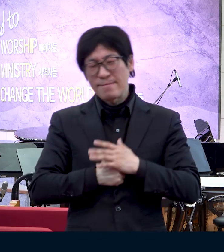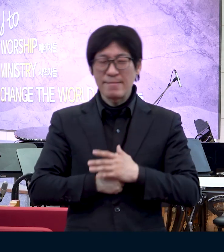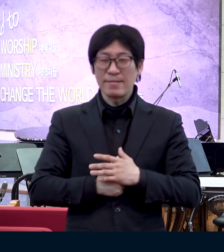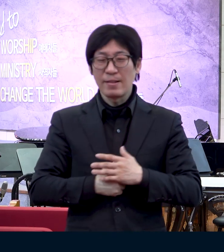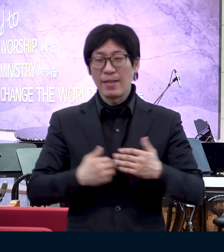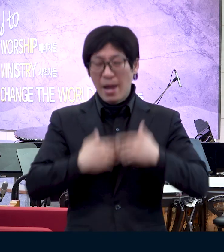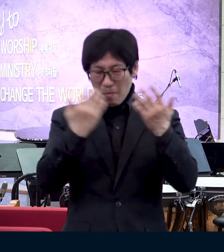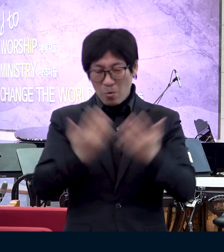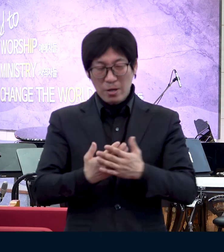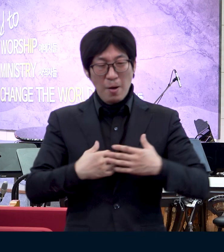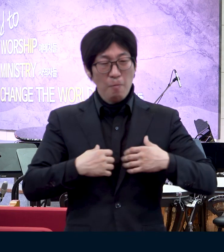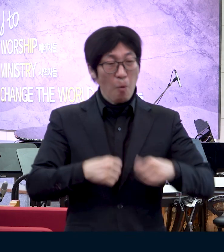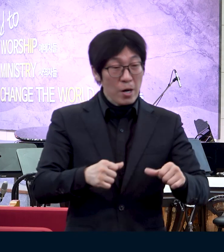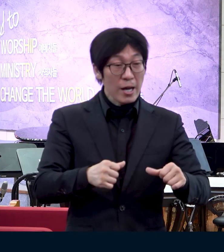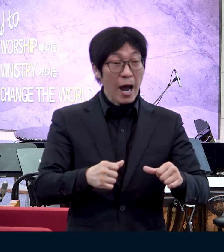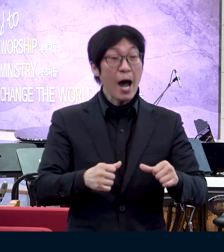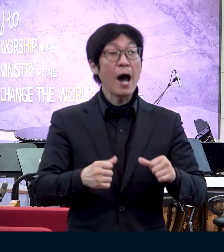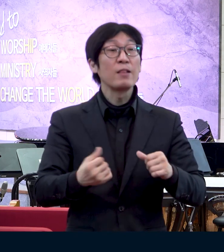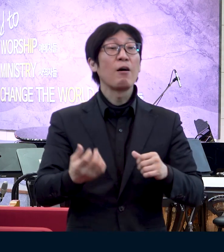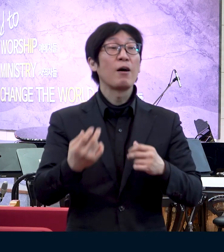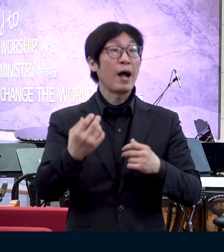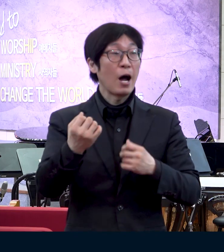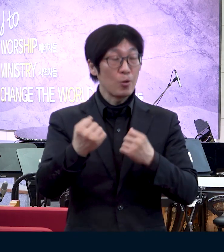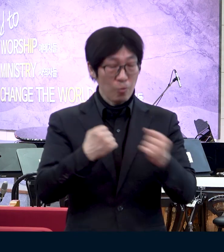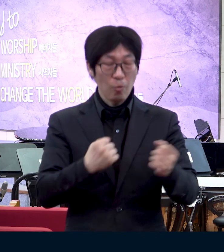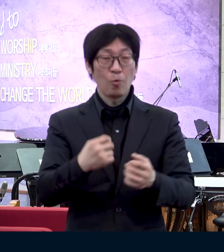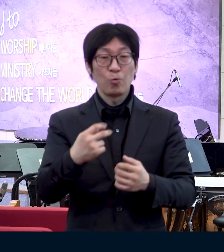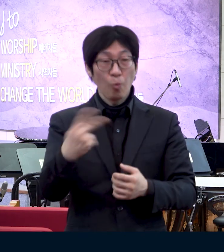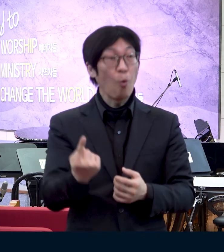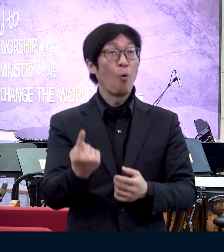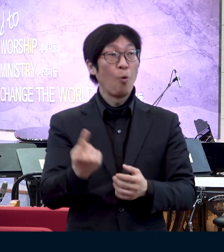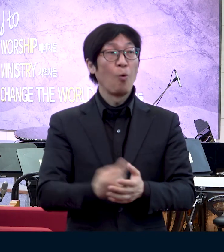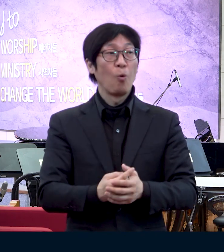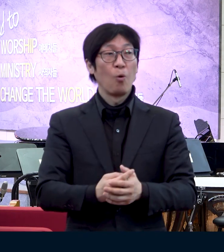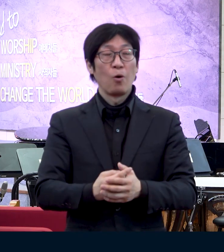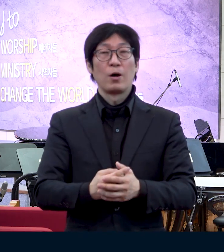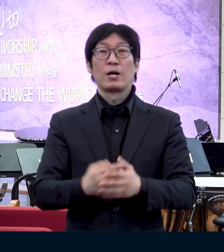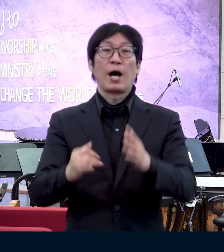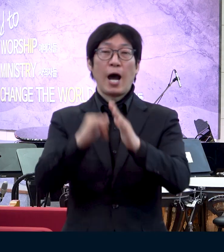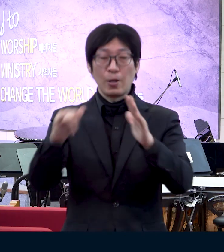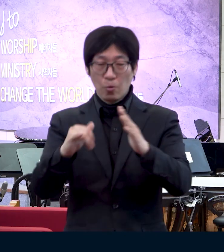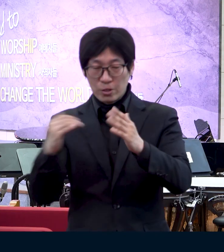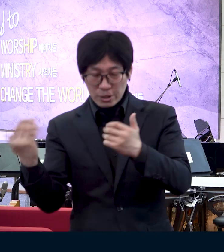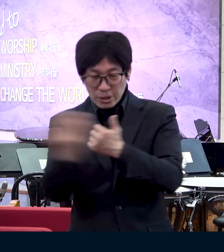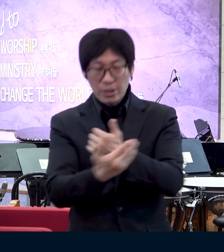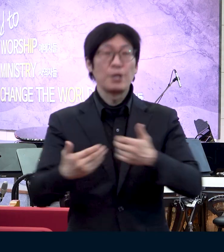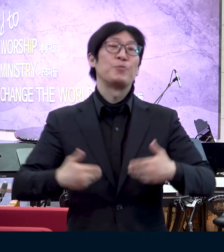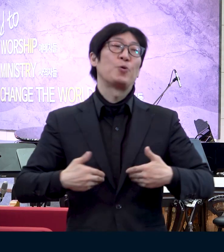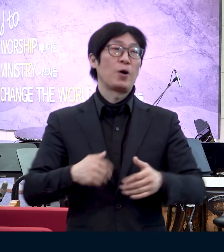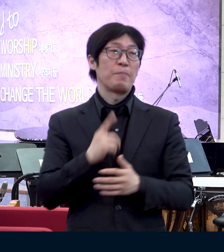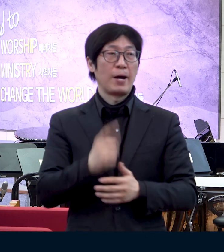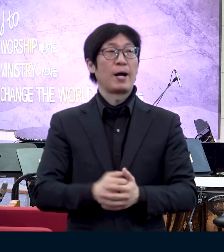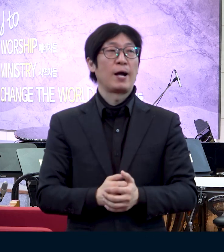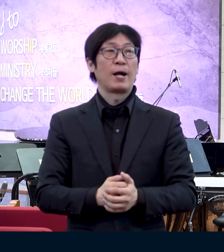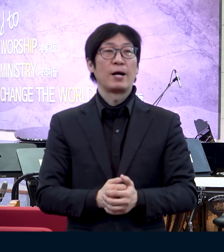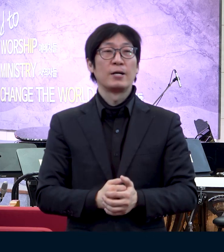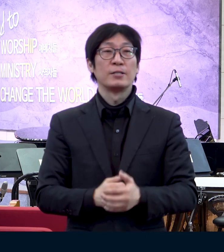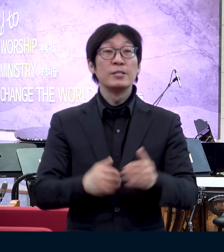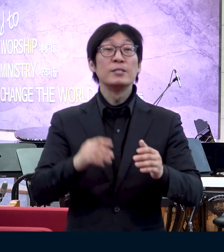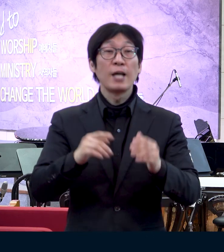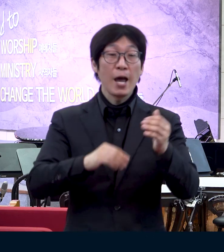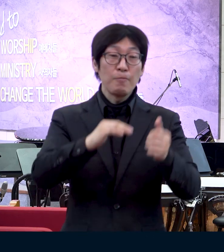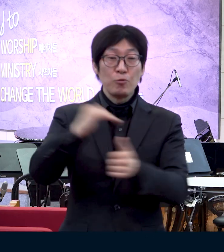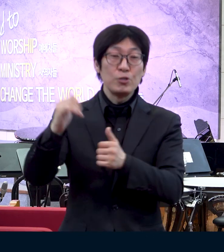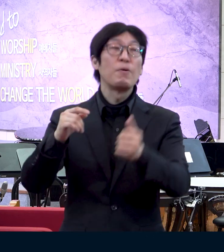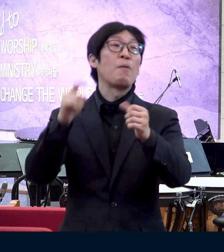자존심 상하고 자신의 모든 걸 다 잃어버리는 그런 위협이 있다 할지라도 가족은 지켜내야 되는 거예요.